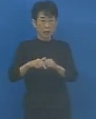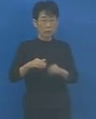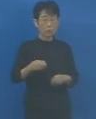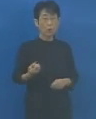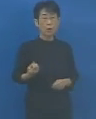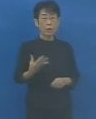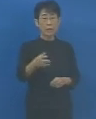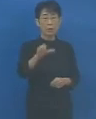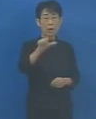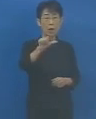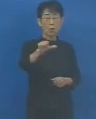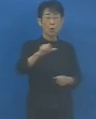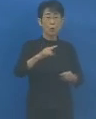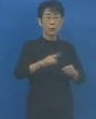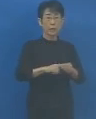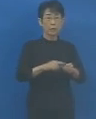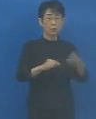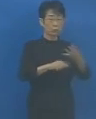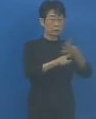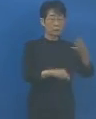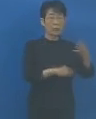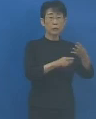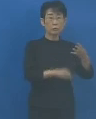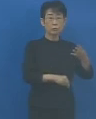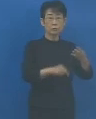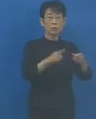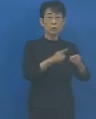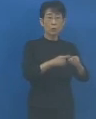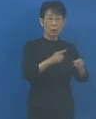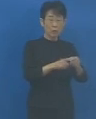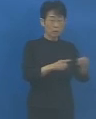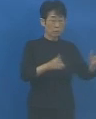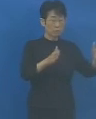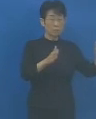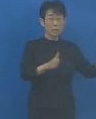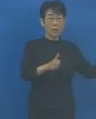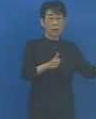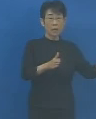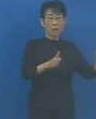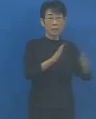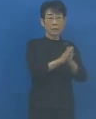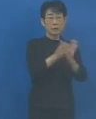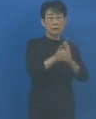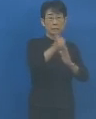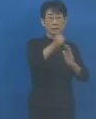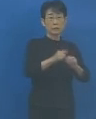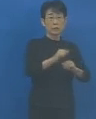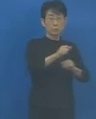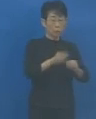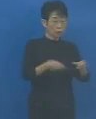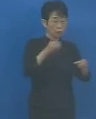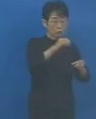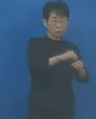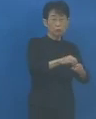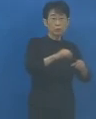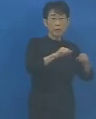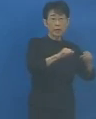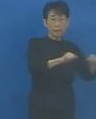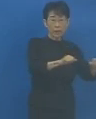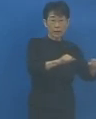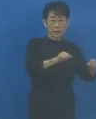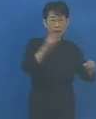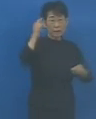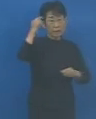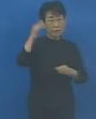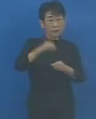月までなんですが、これは任期満了までお務めになるという理解なのか、まあ、それを含めて検討するというか、今後考えているのか、もしあれば